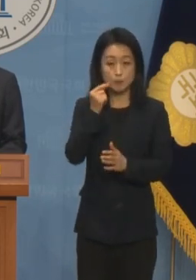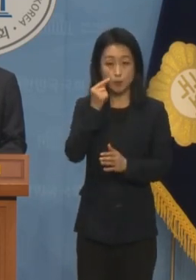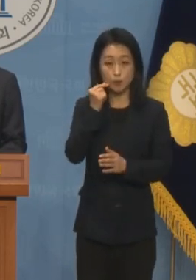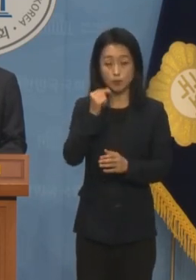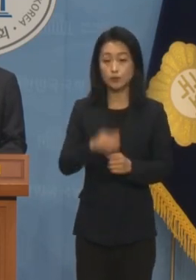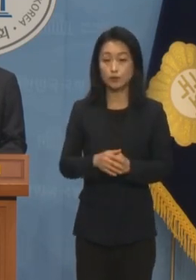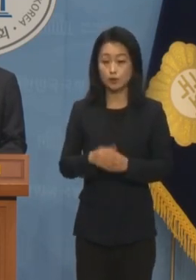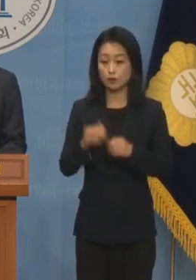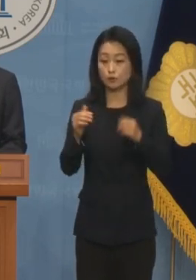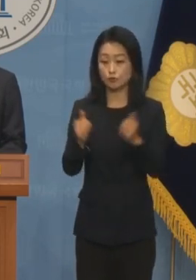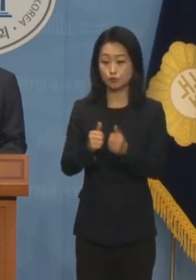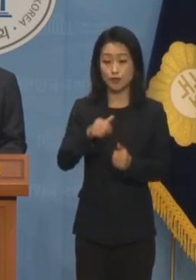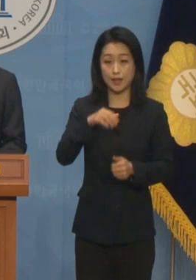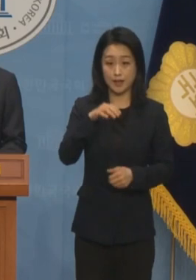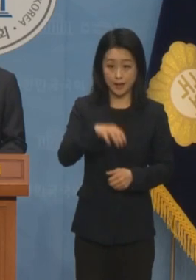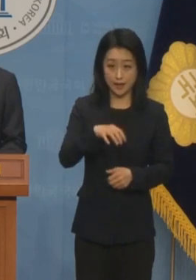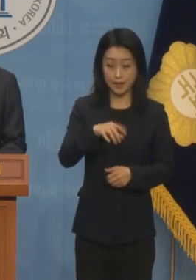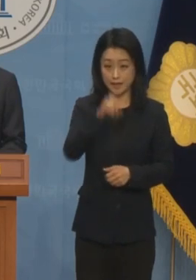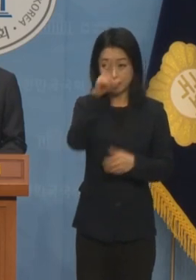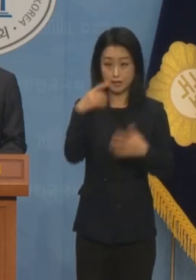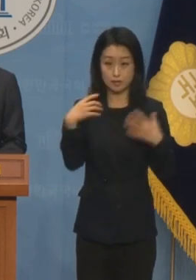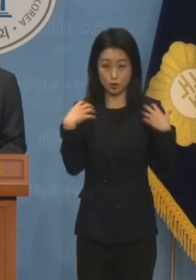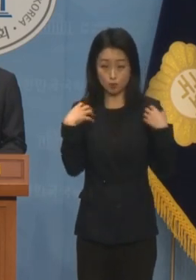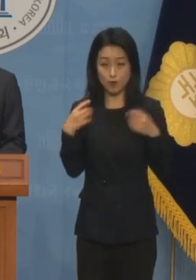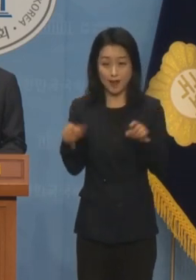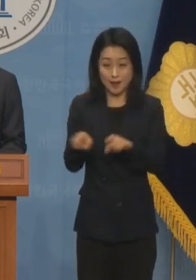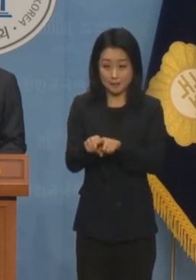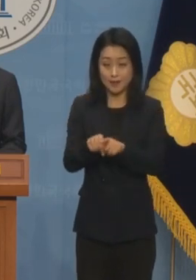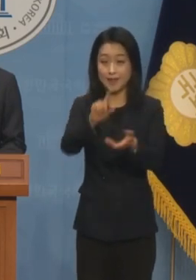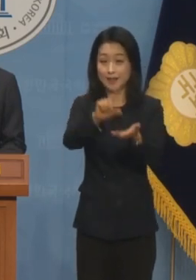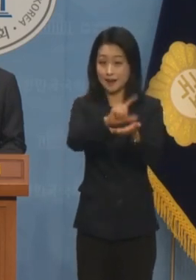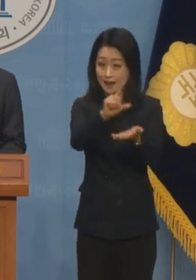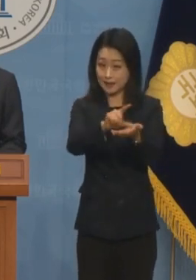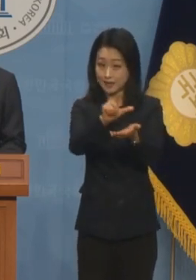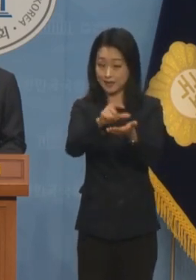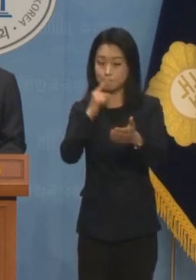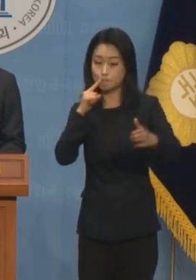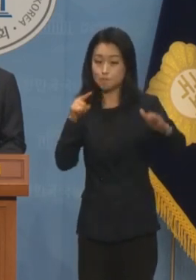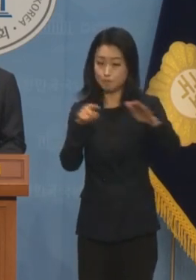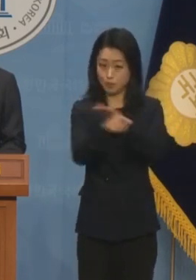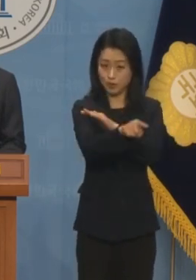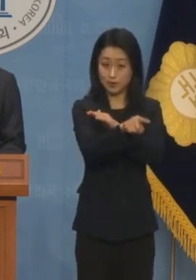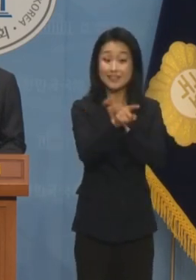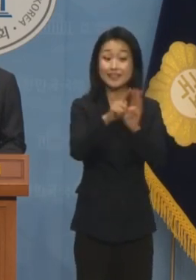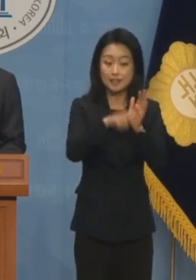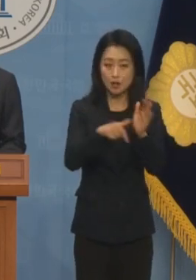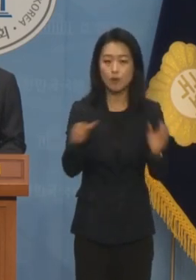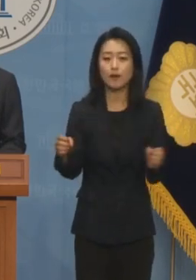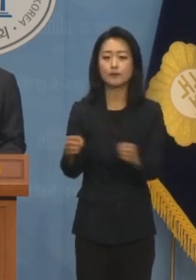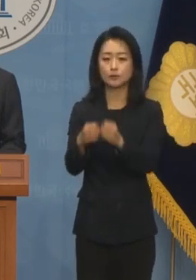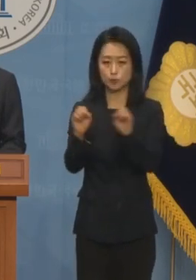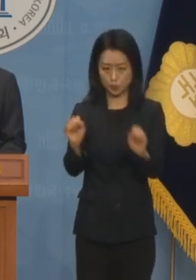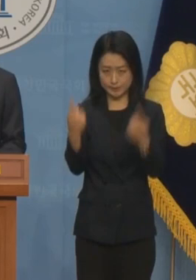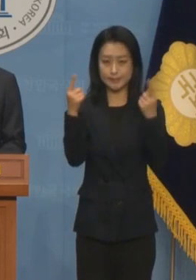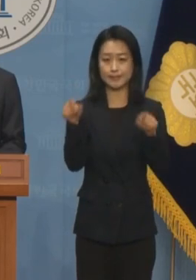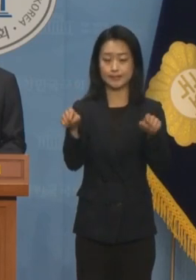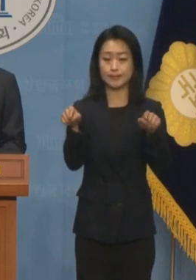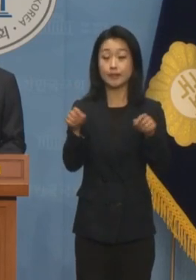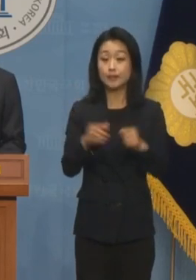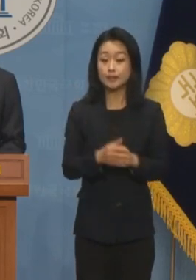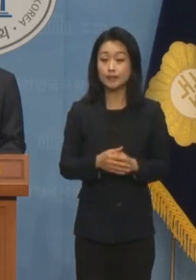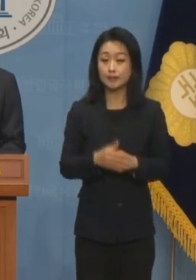총무성이 라인 야후의 두 차례 행정지도에 나섰던 3, 4월을 전후한 시기였습니다.